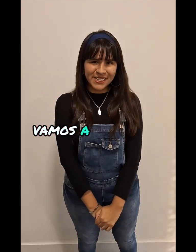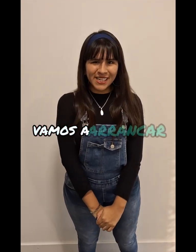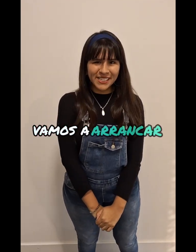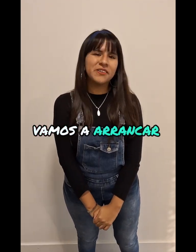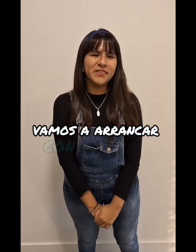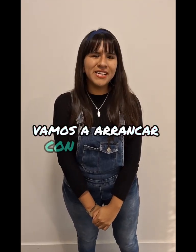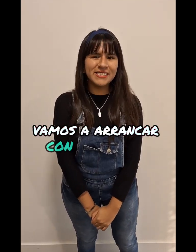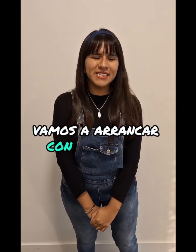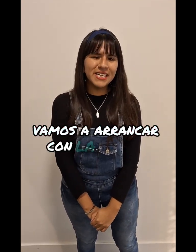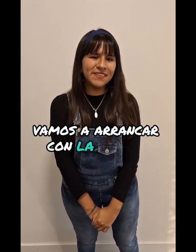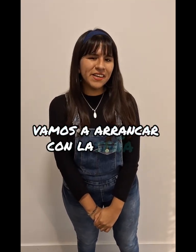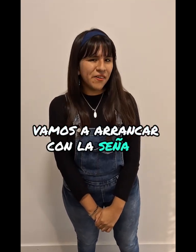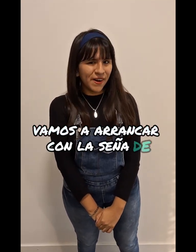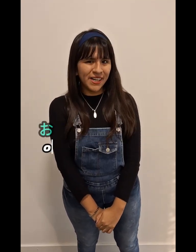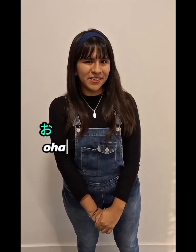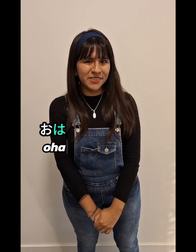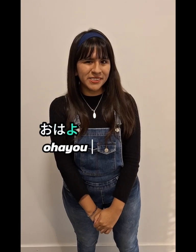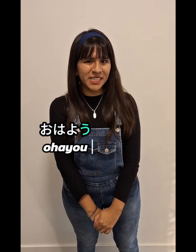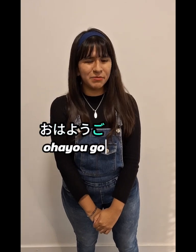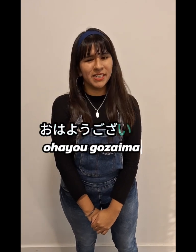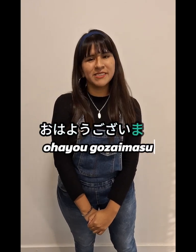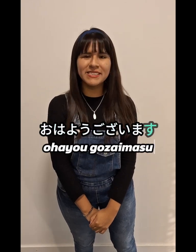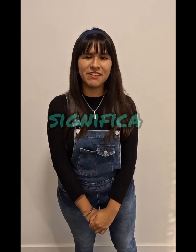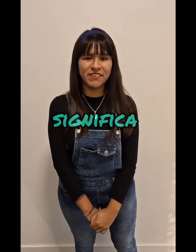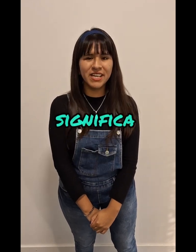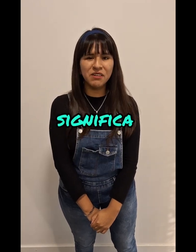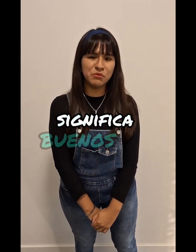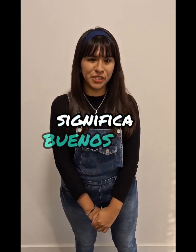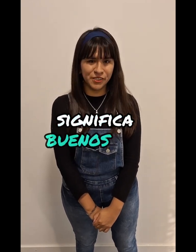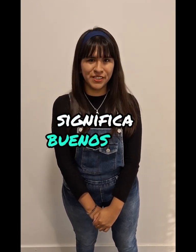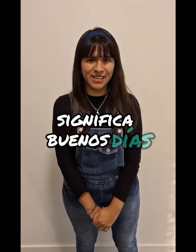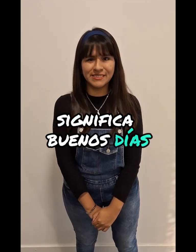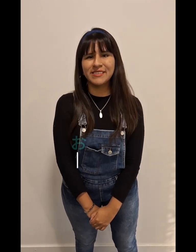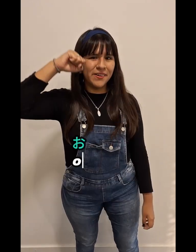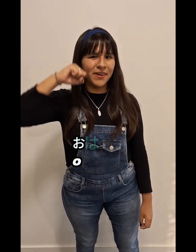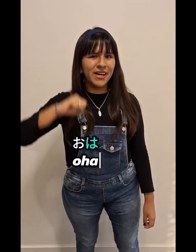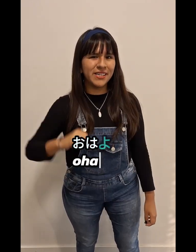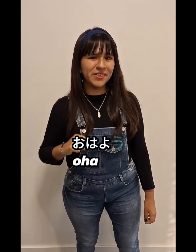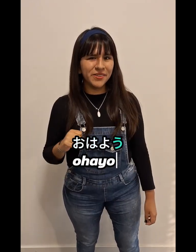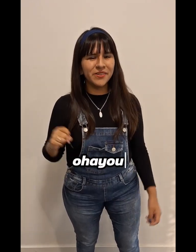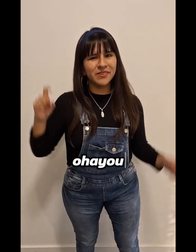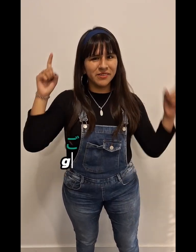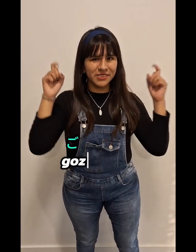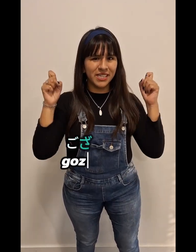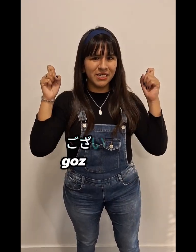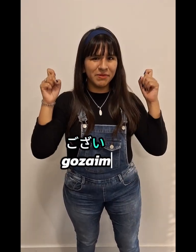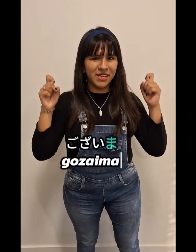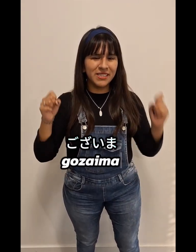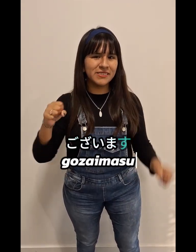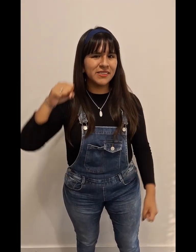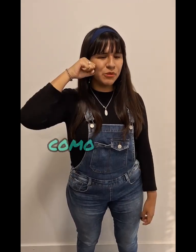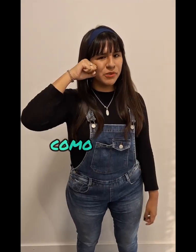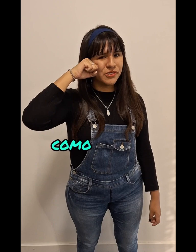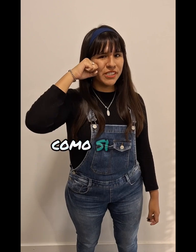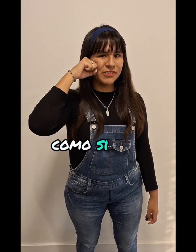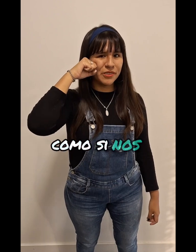arrancar con la seña de Ohayo gozaimasu. Significa buenos días. Ohayo gozaimasu. Como si nos